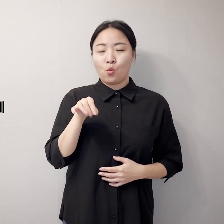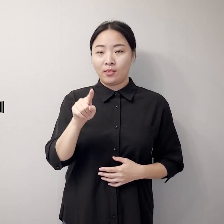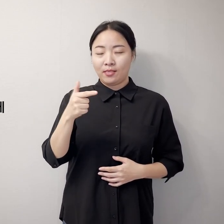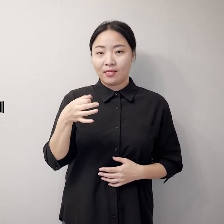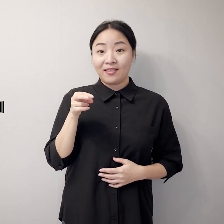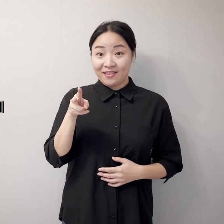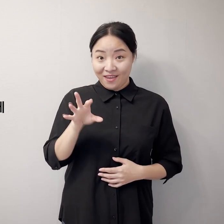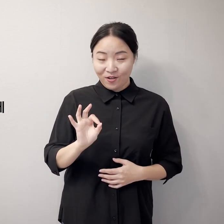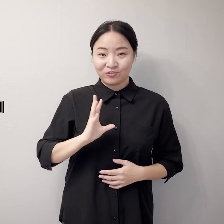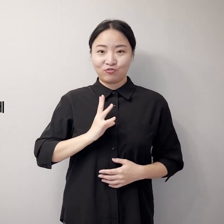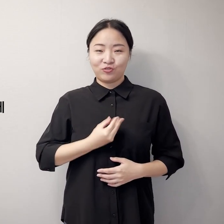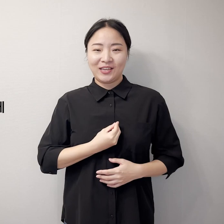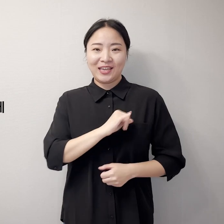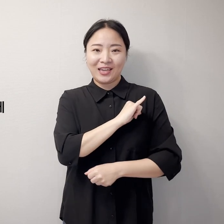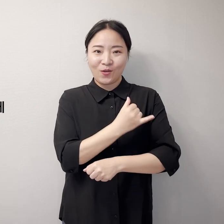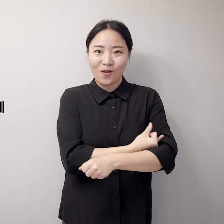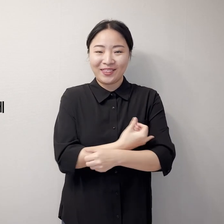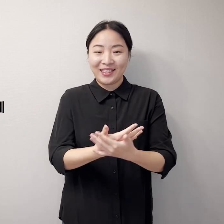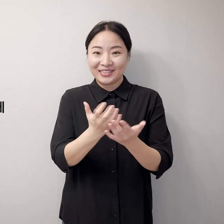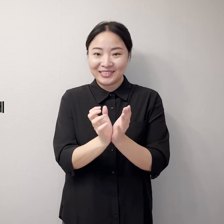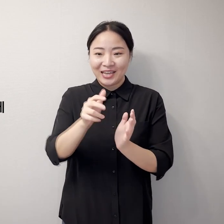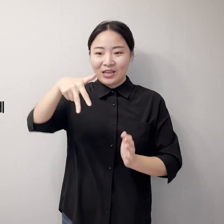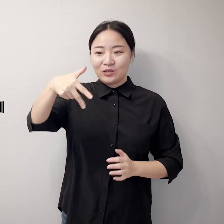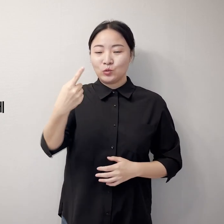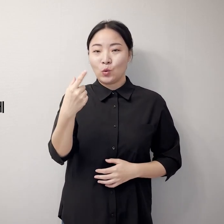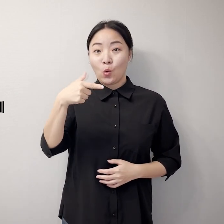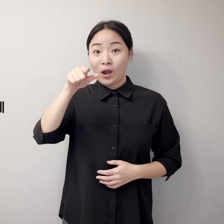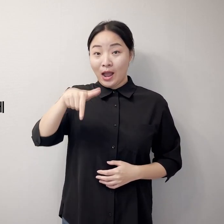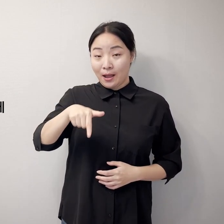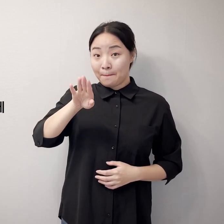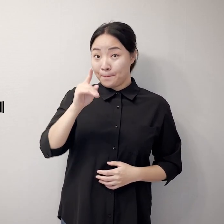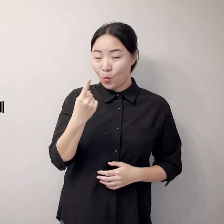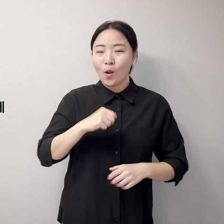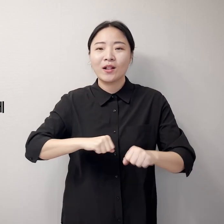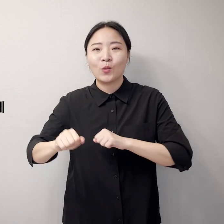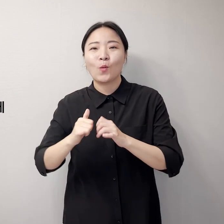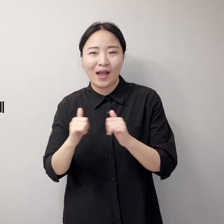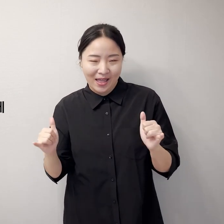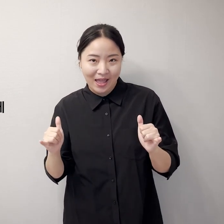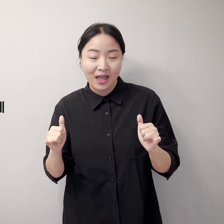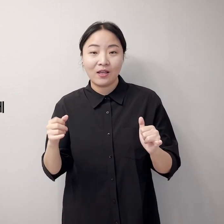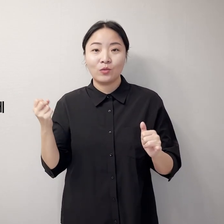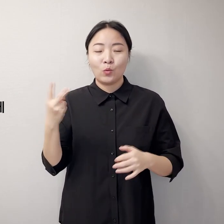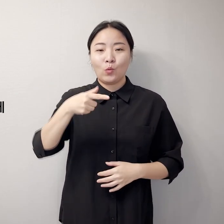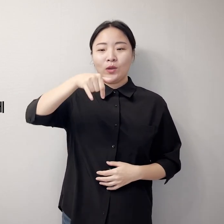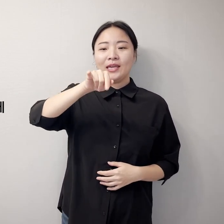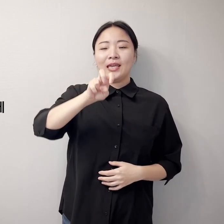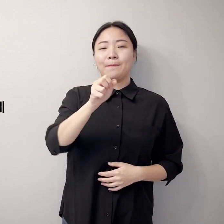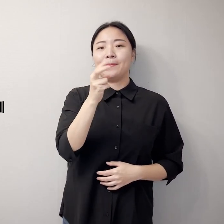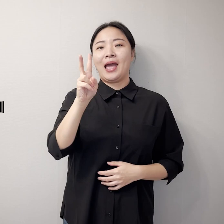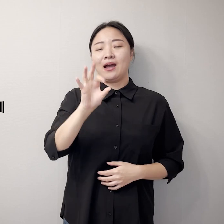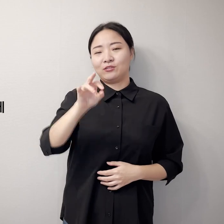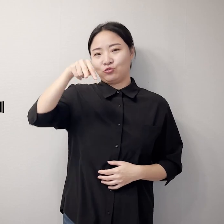트랜스젠더 인권단체 조각보의 활동가 유들과 김향수의 사회로